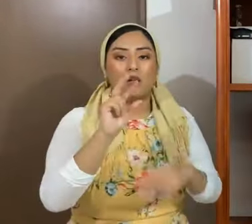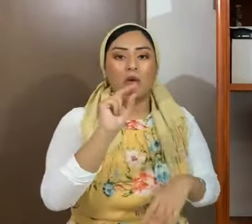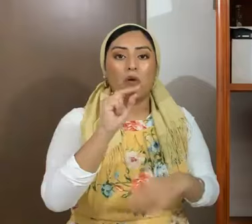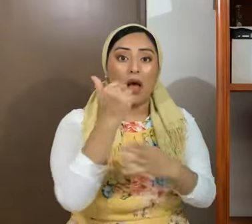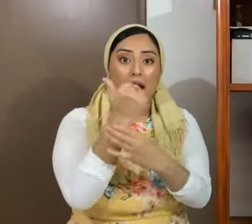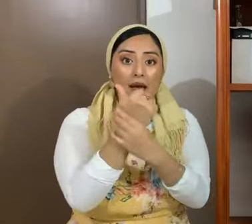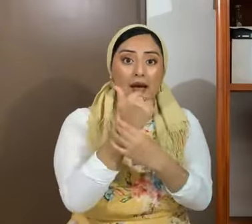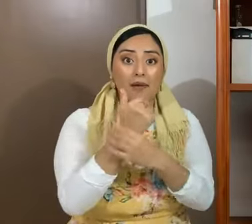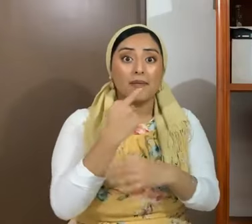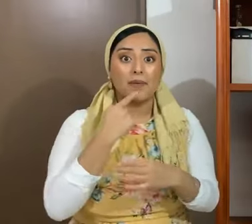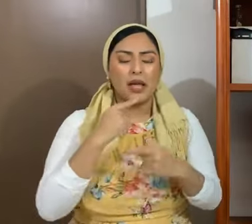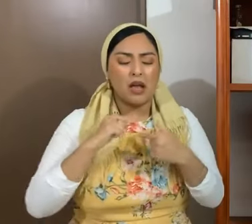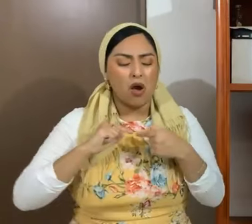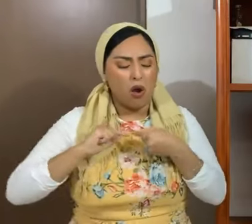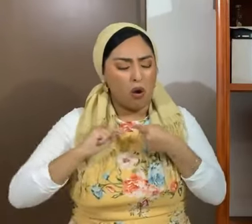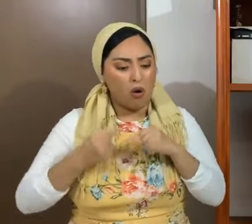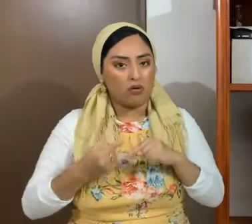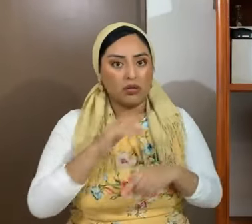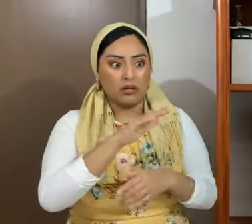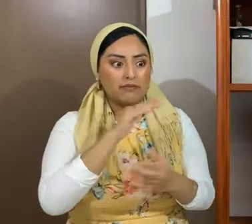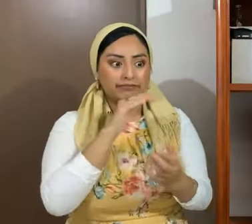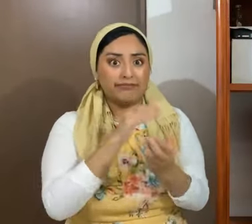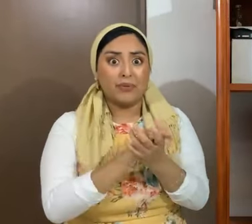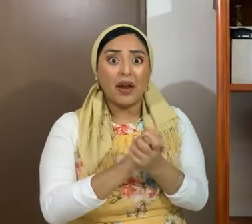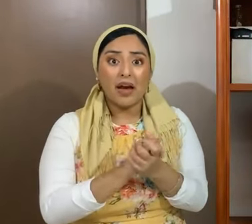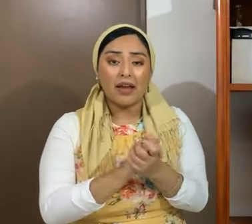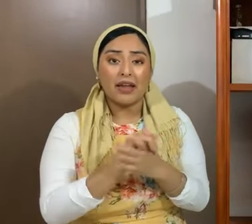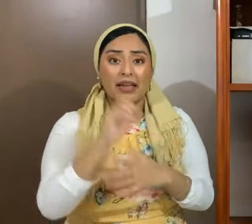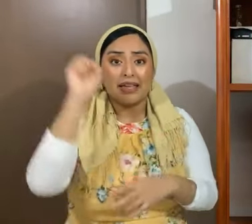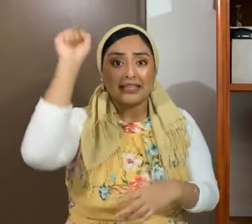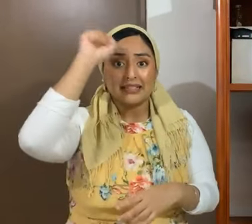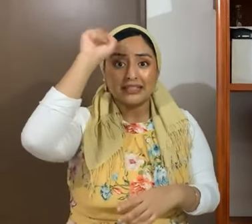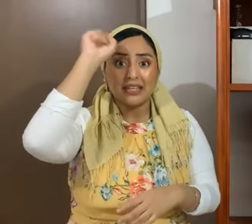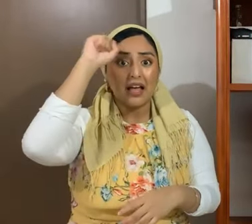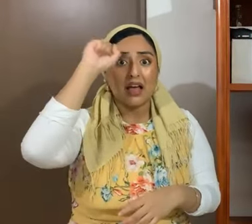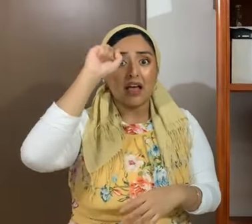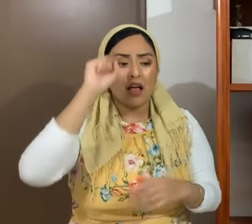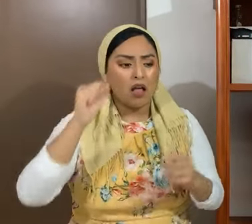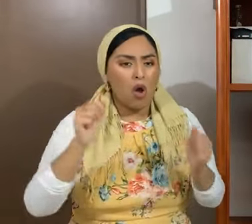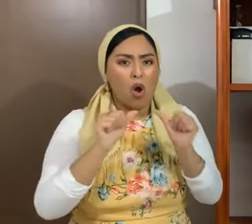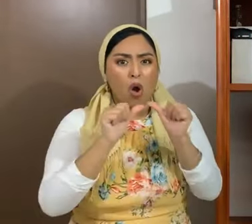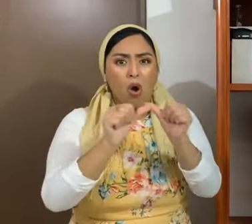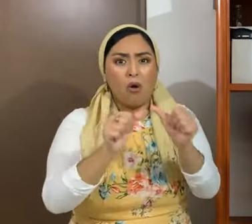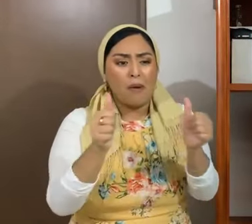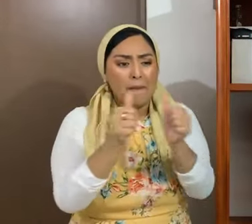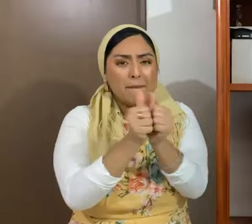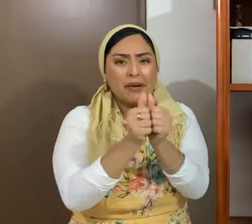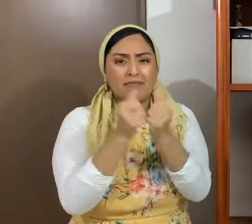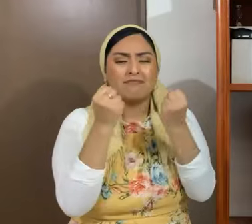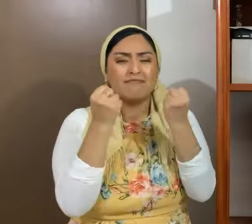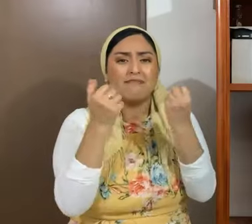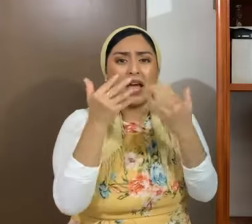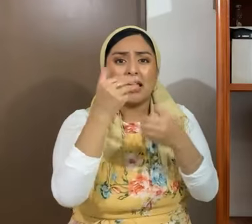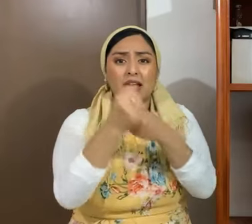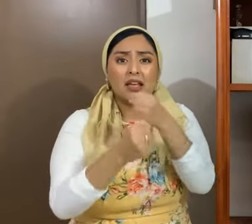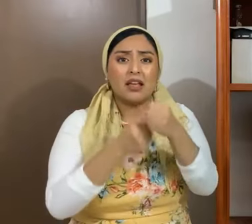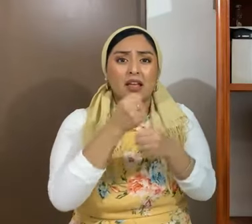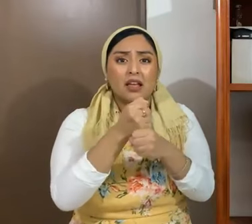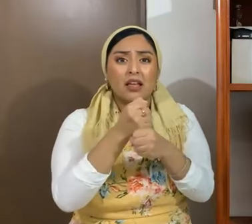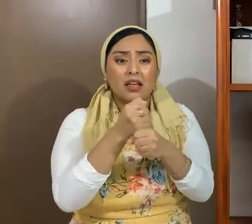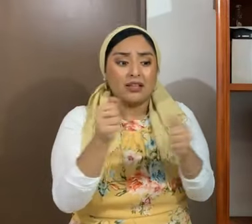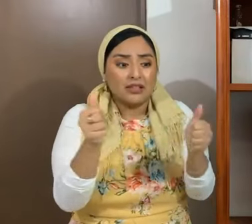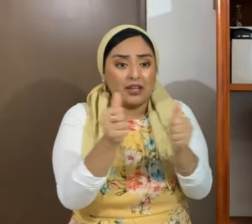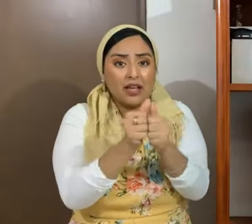Abraham le dolió, pues es que era su esposa, era Sara, quien estuvo con él durante tanto tiempo, que